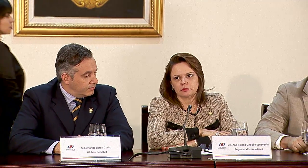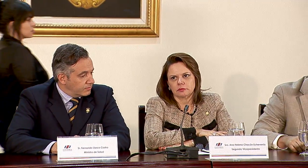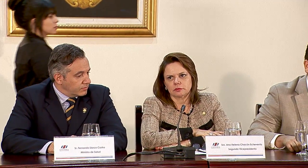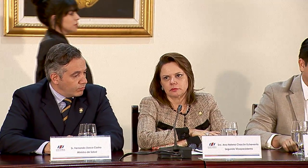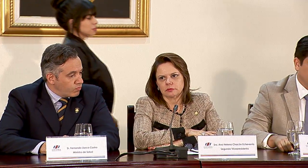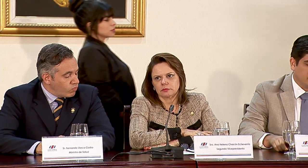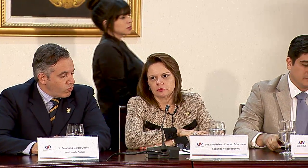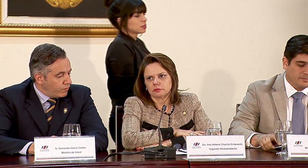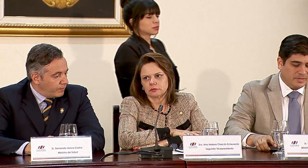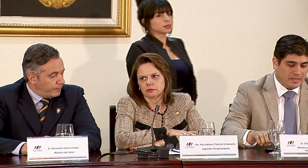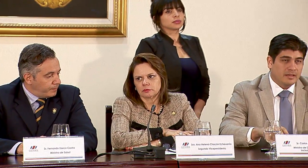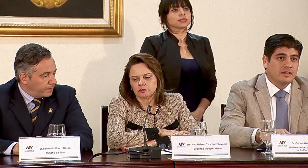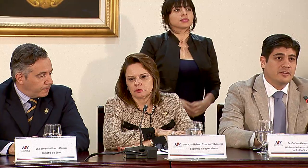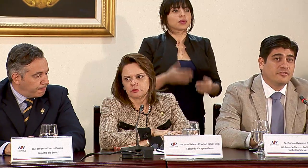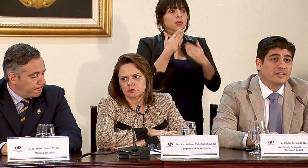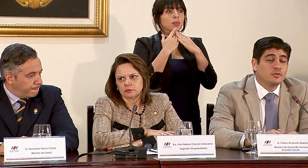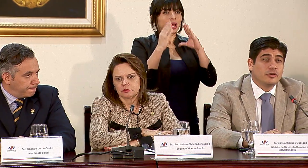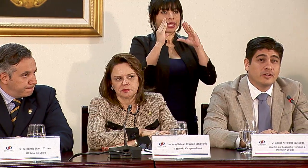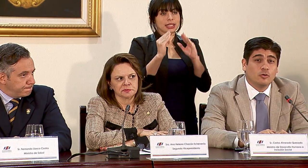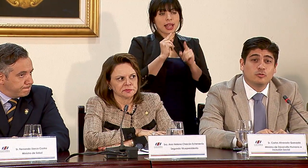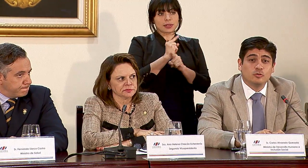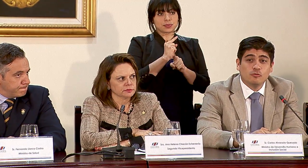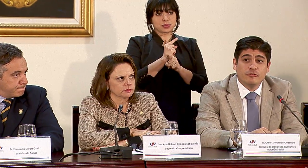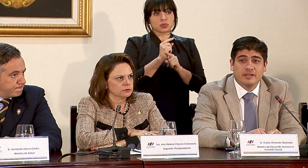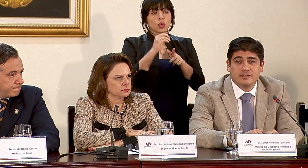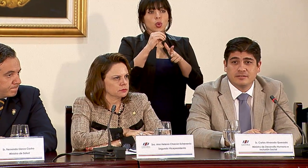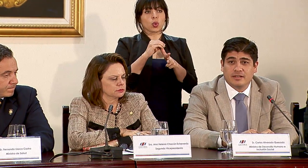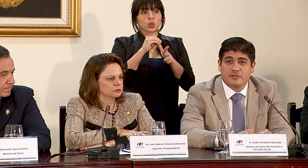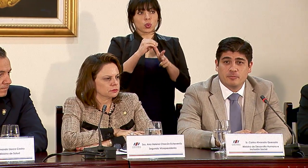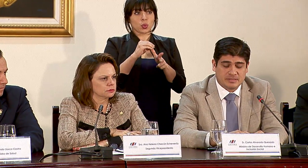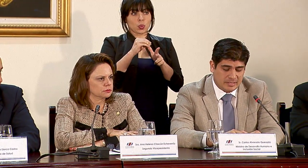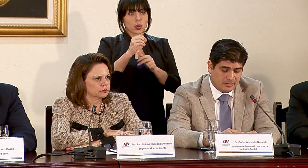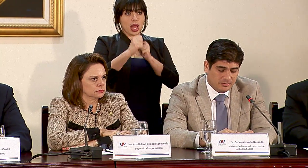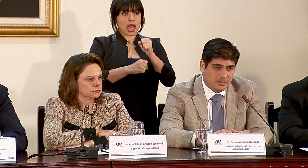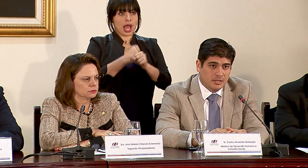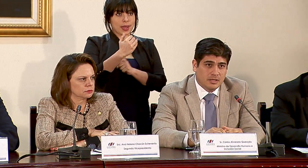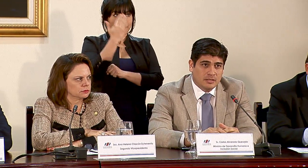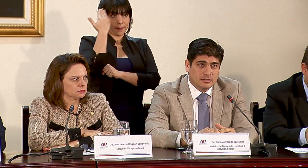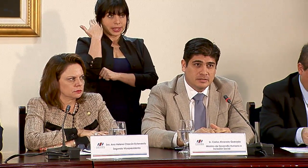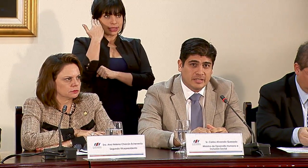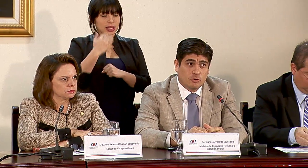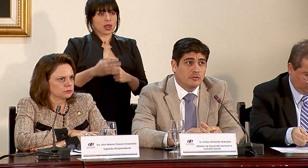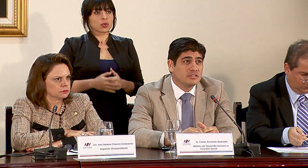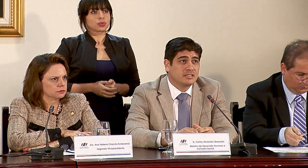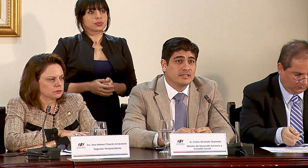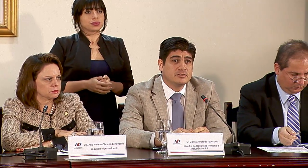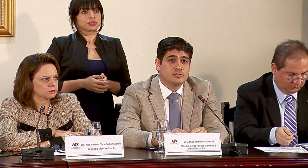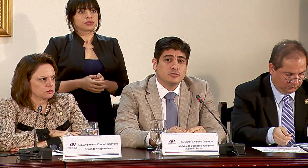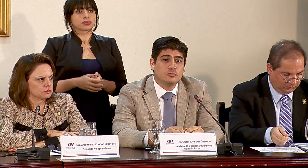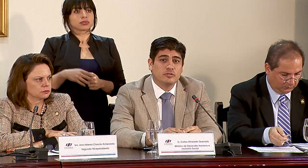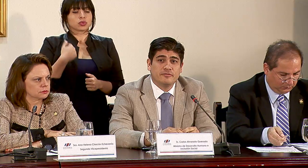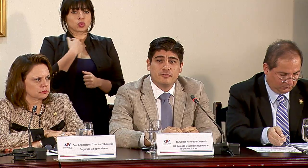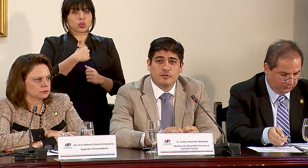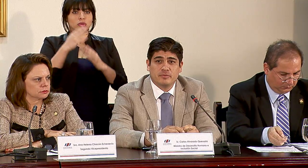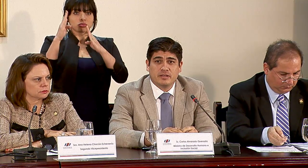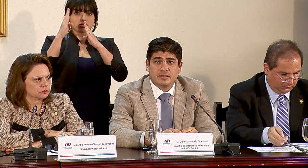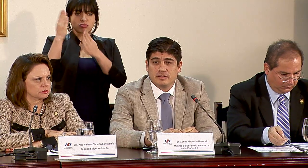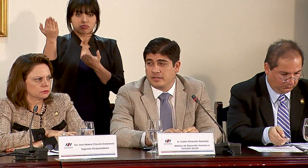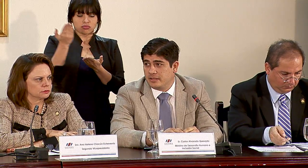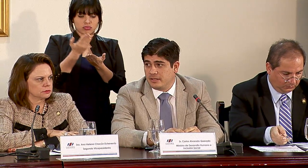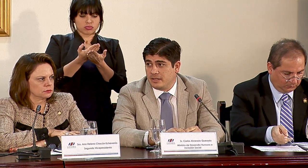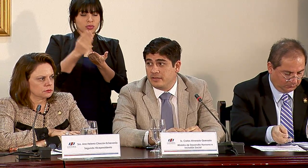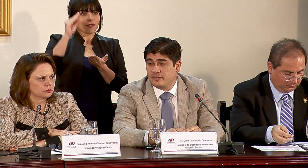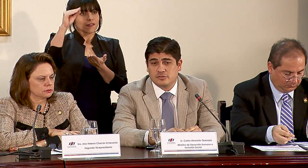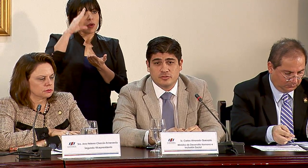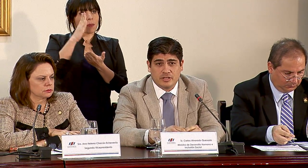Muy buenas tardes. En efecto, en octubre del año pasado llegó a nuestra atención un informe